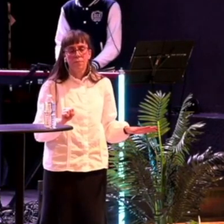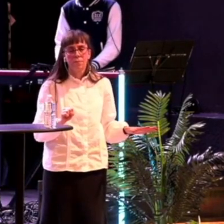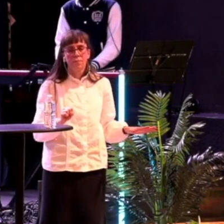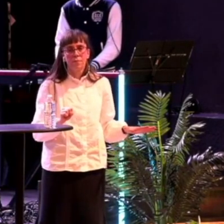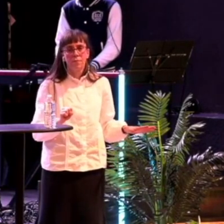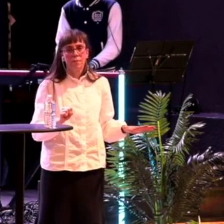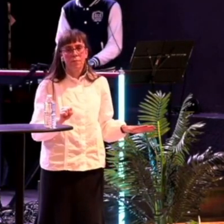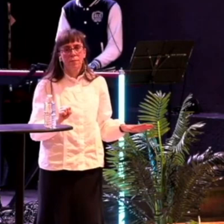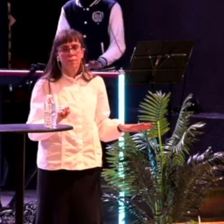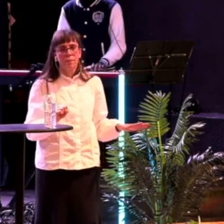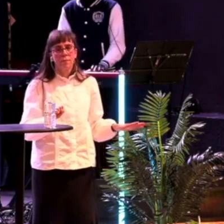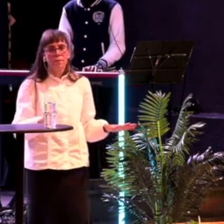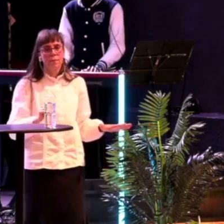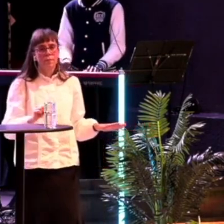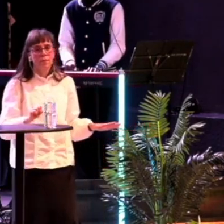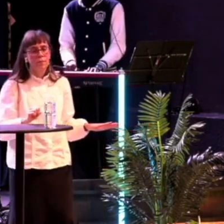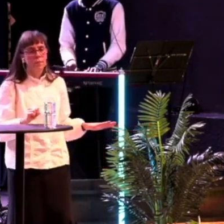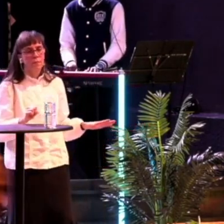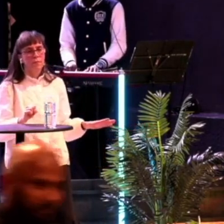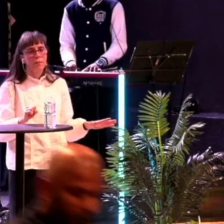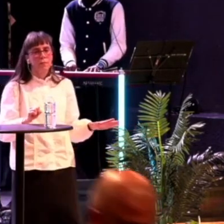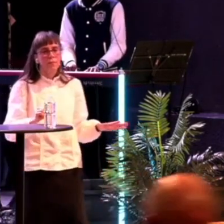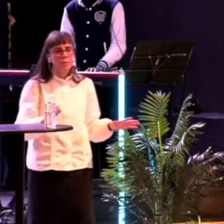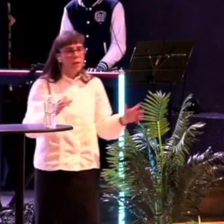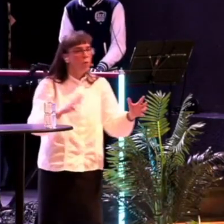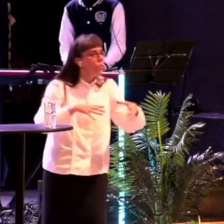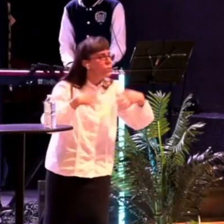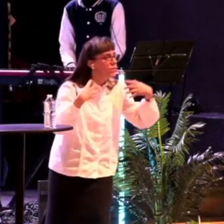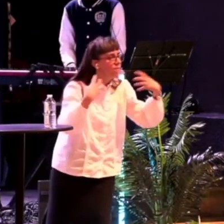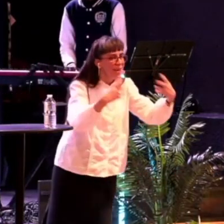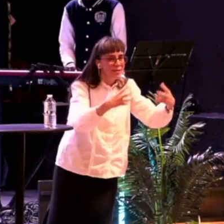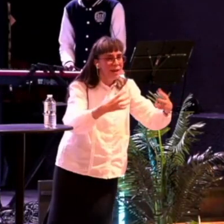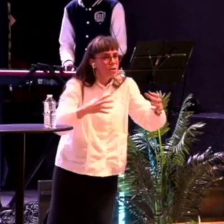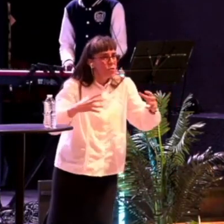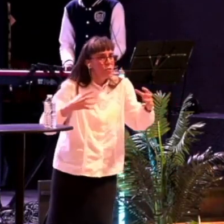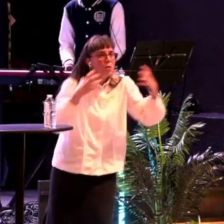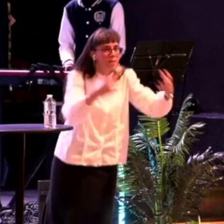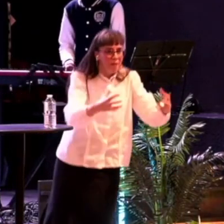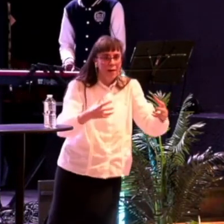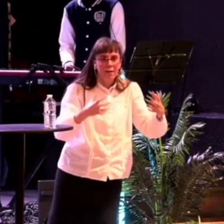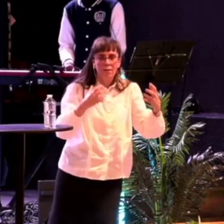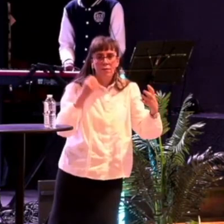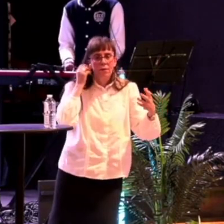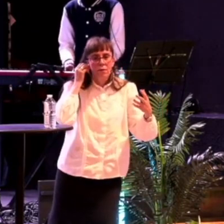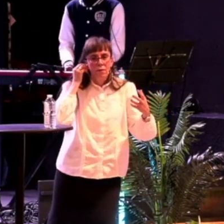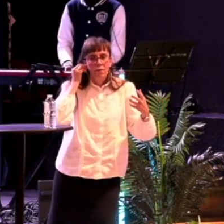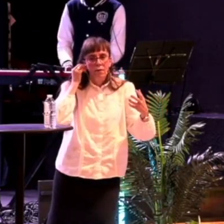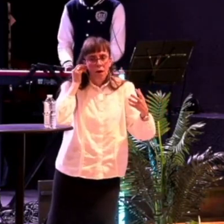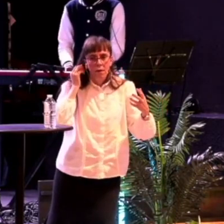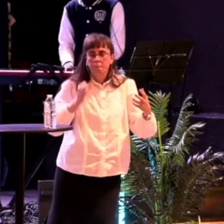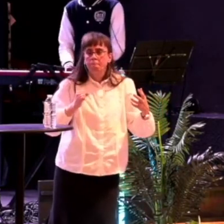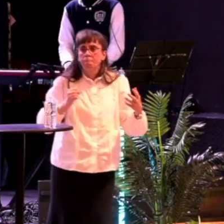Mais il fallait que ces événements concourent à glorifier le nom du Seigneur. Oh mon Dieu, il fallait que ces